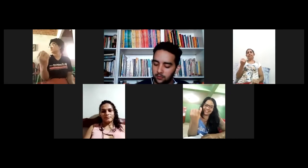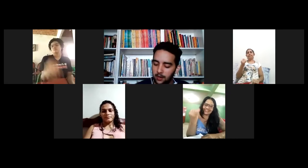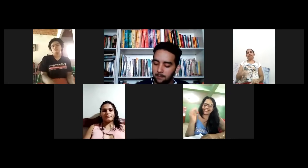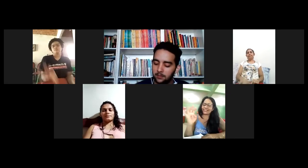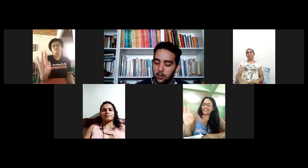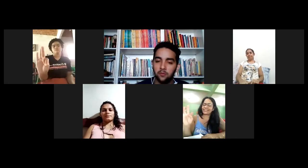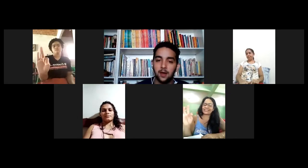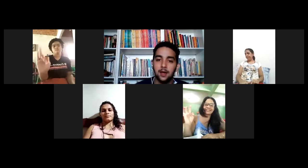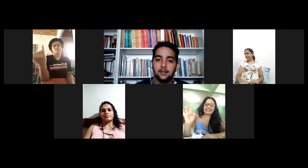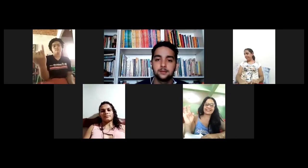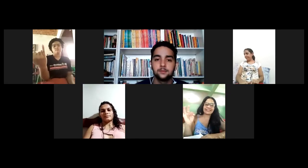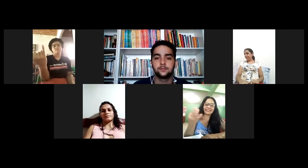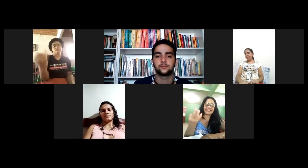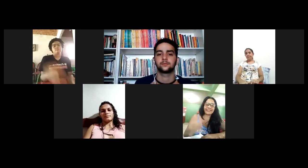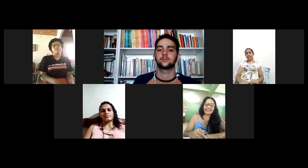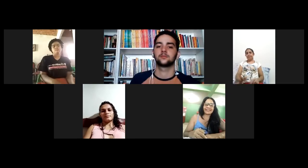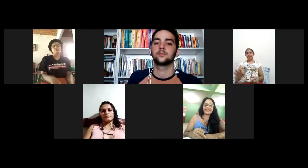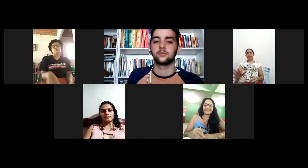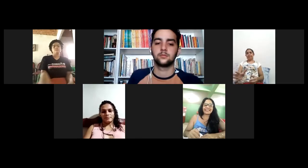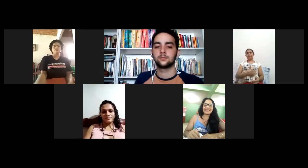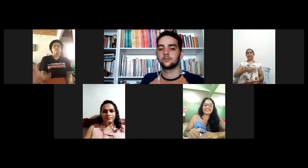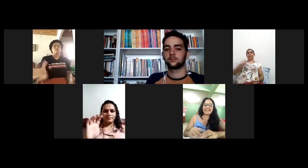de Jeová, salvar,